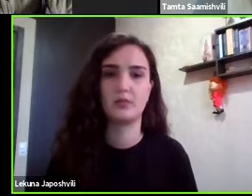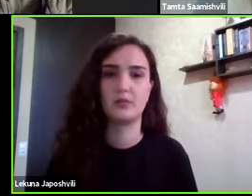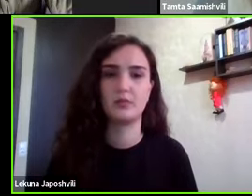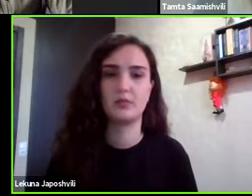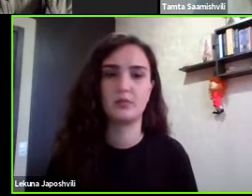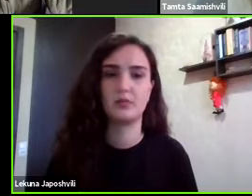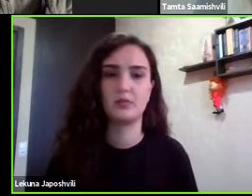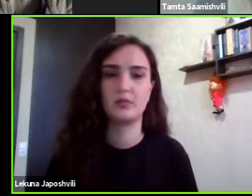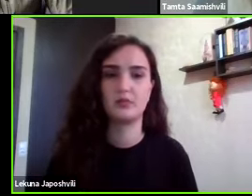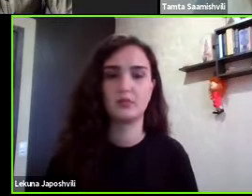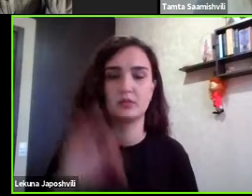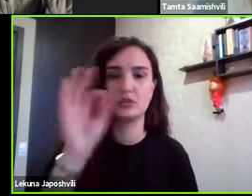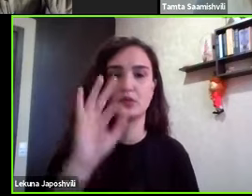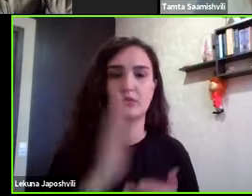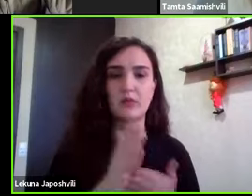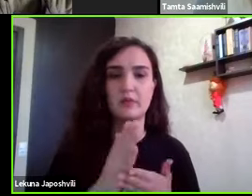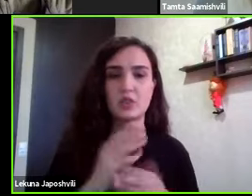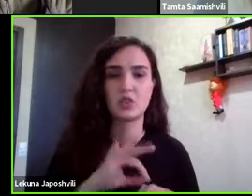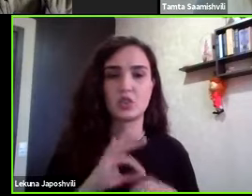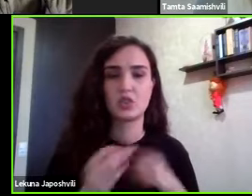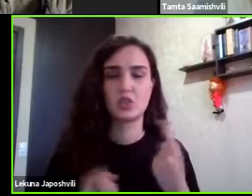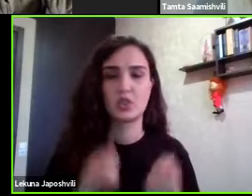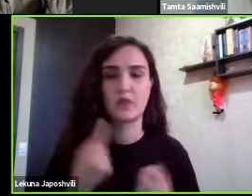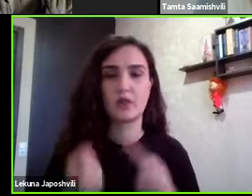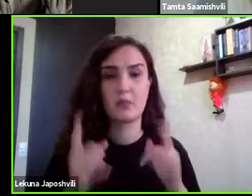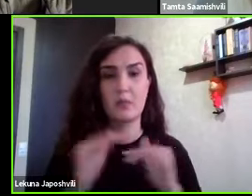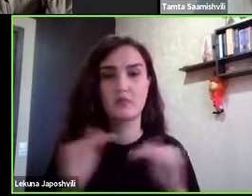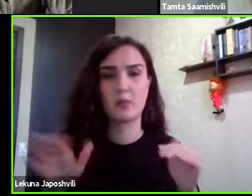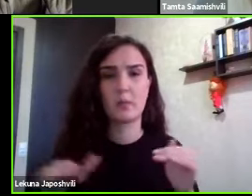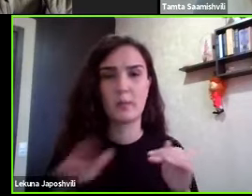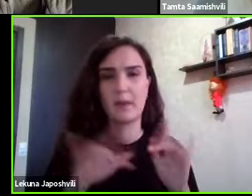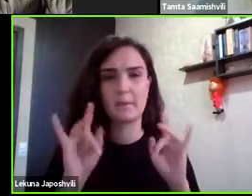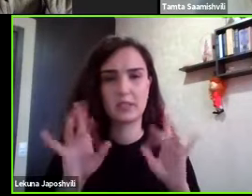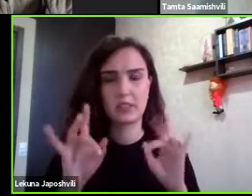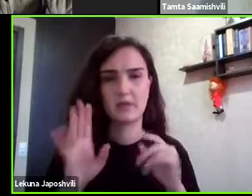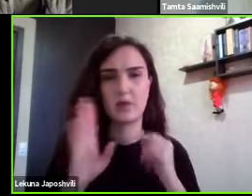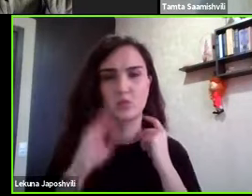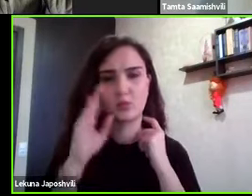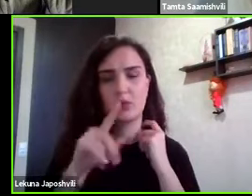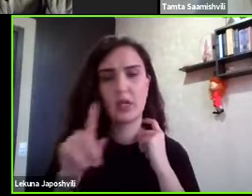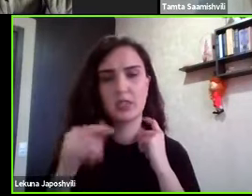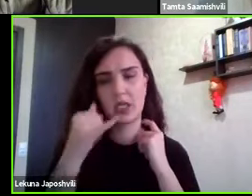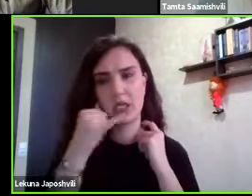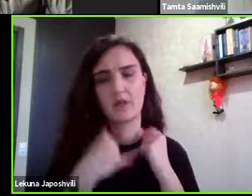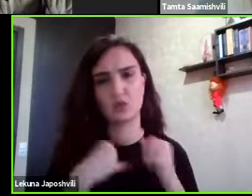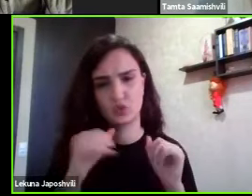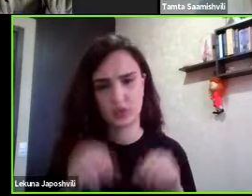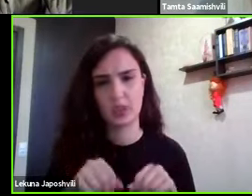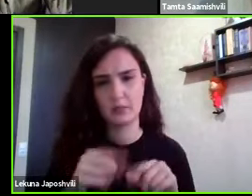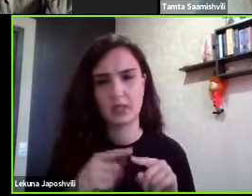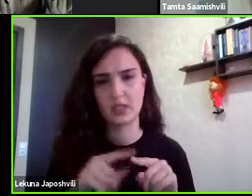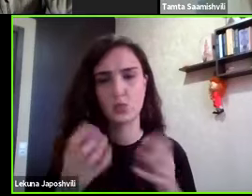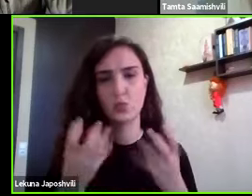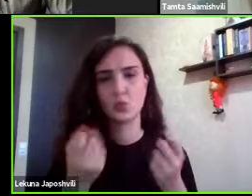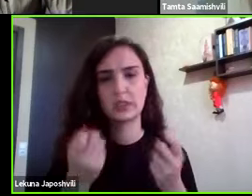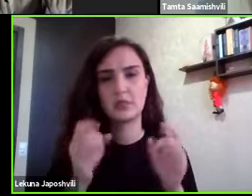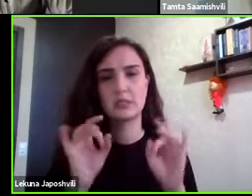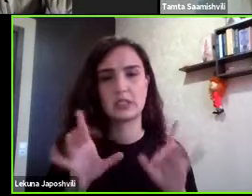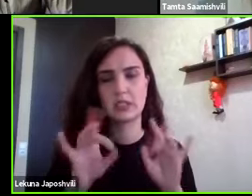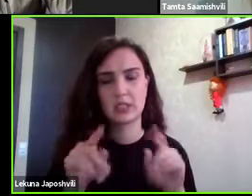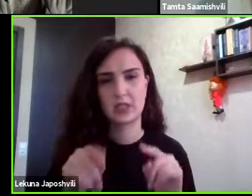აი ხშირად გვაქვს კიდე ჩივილები, რომ აი ბავშვებს ტკივათ ფეხები, მშობლები ხან ახარ ეკავონ, შეიძლება იცით ეს კუნთების